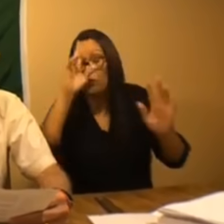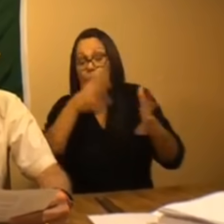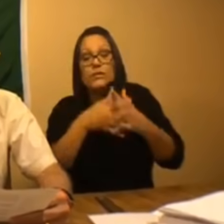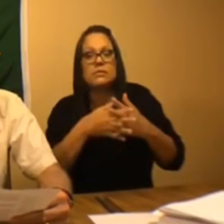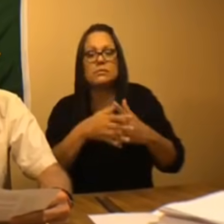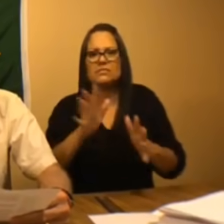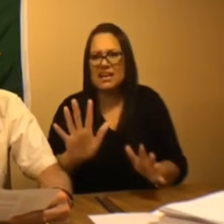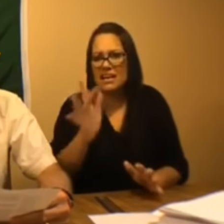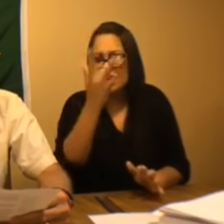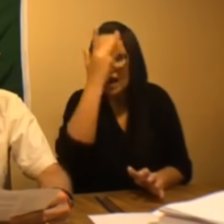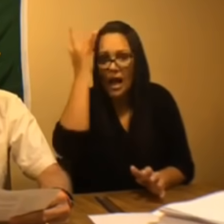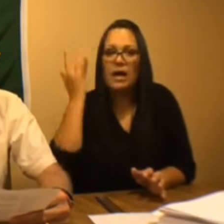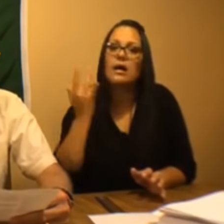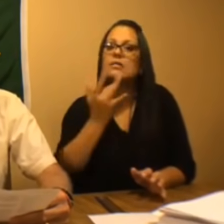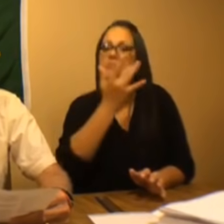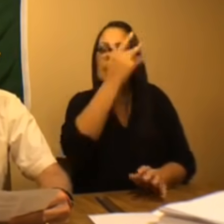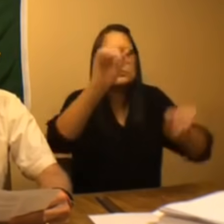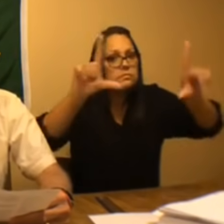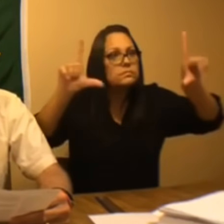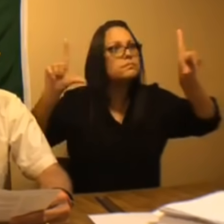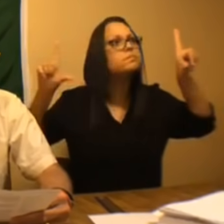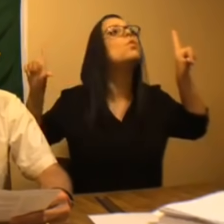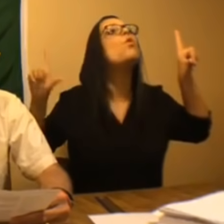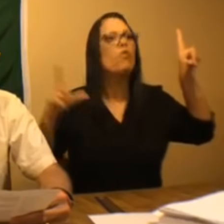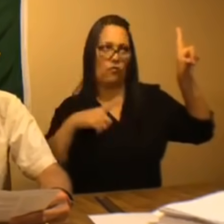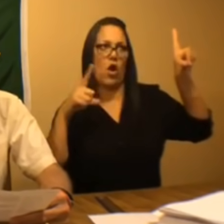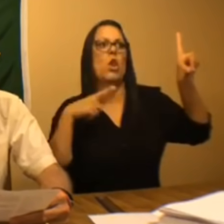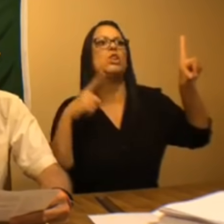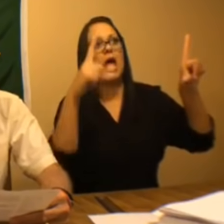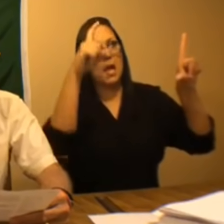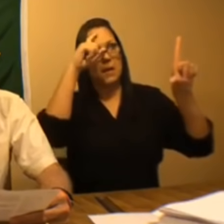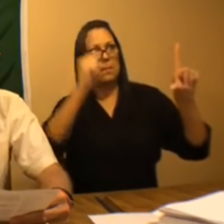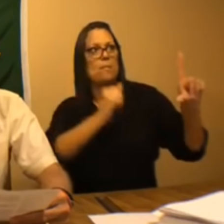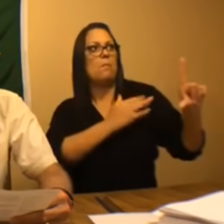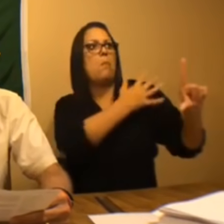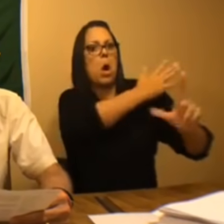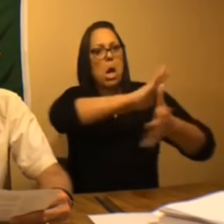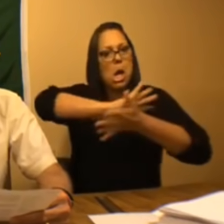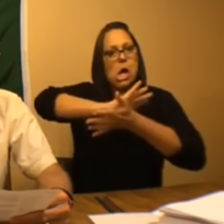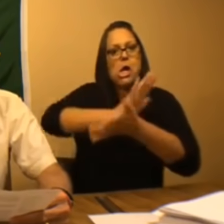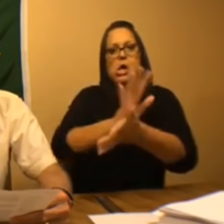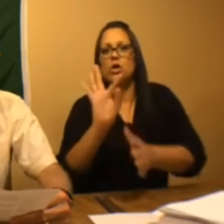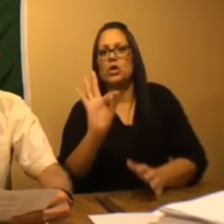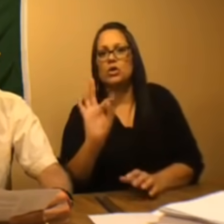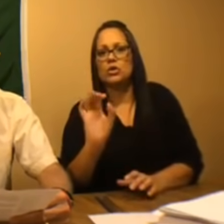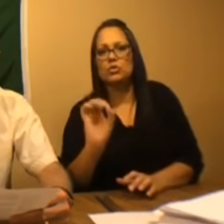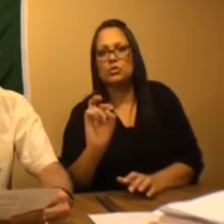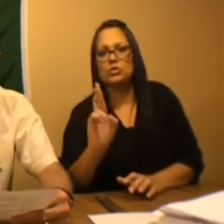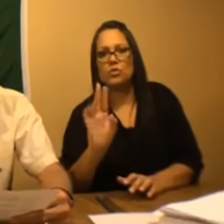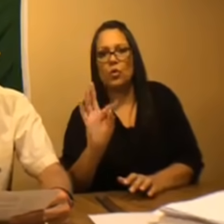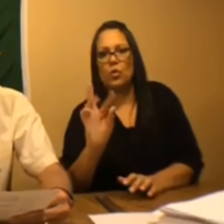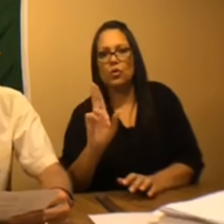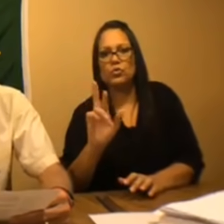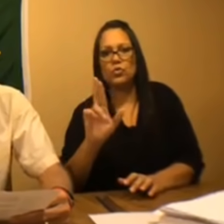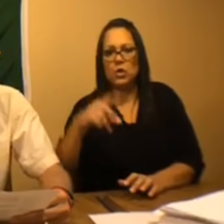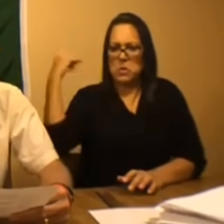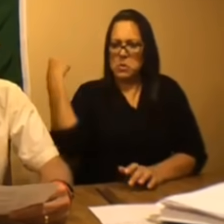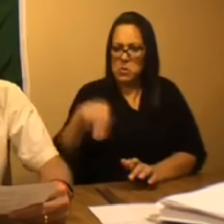falou claramente isso em programas de televisão, inclusive. Mesmo a imprensa,